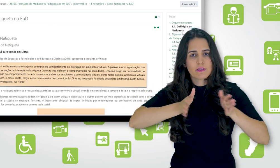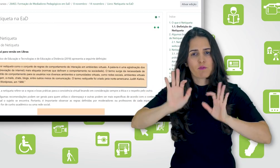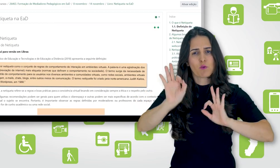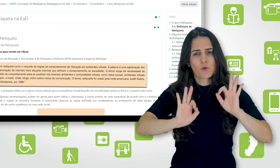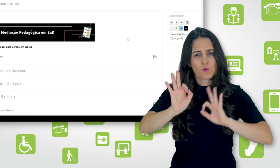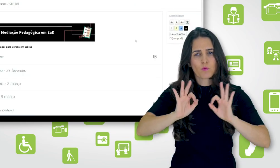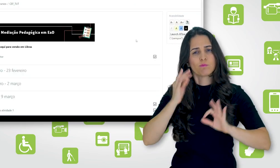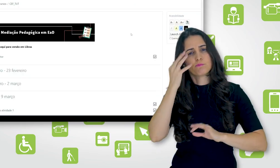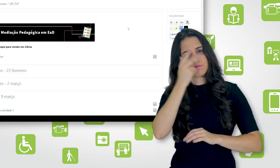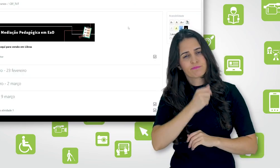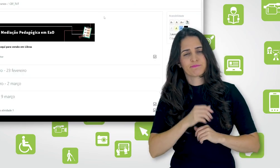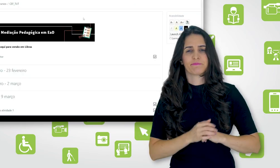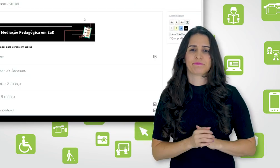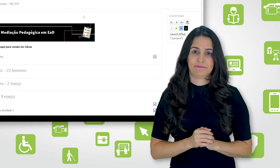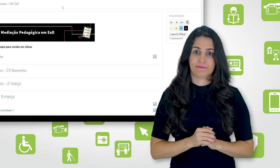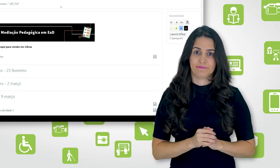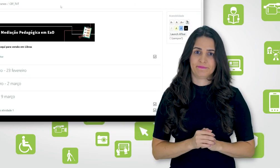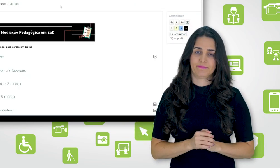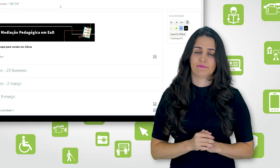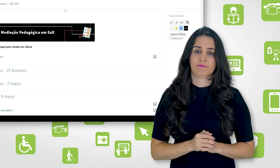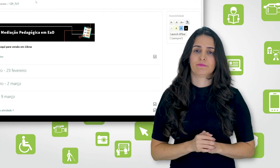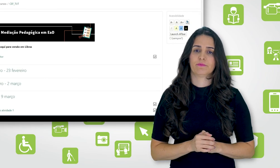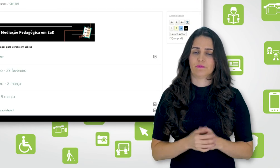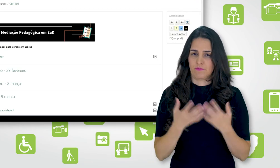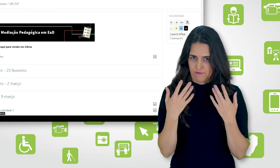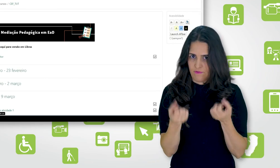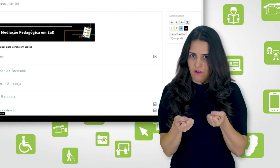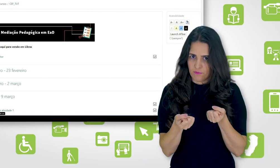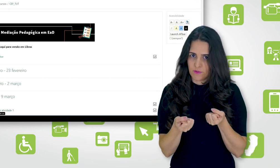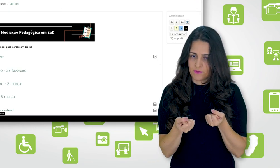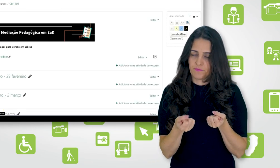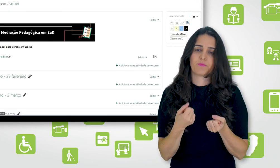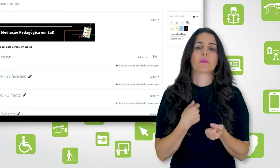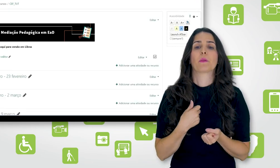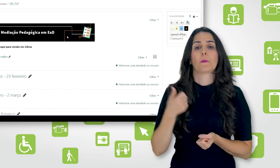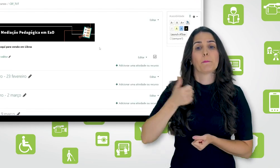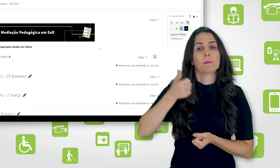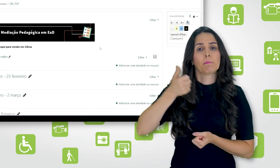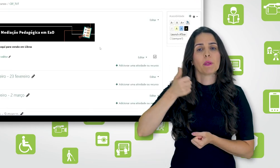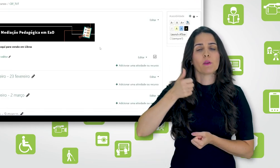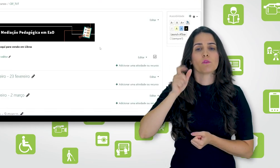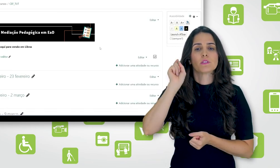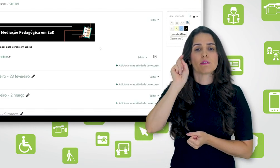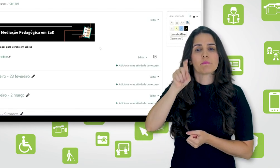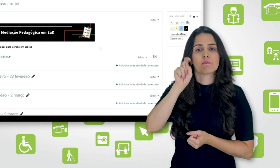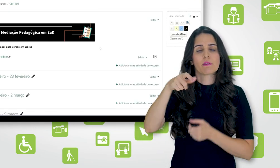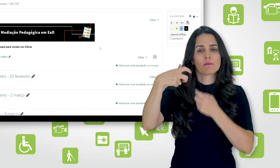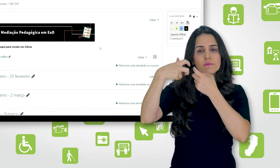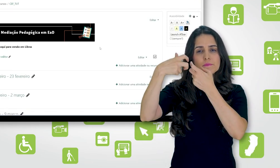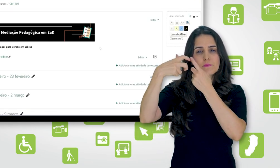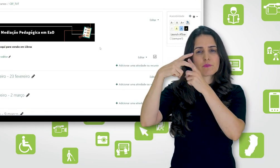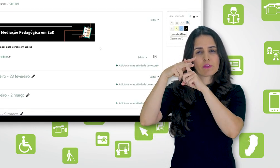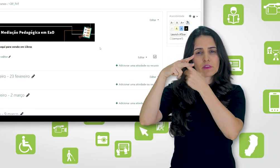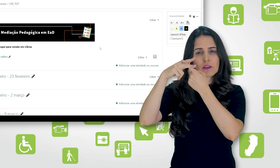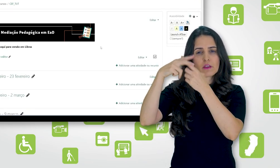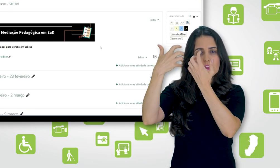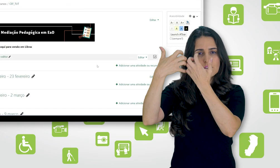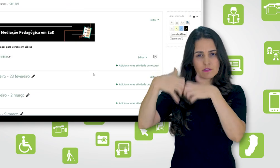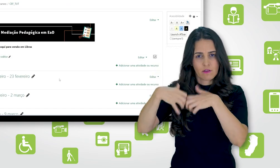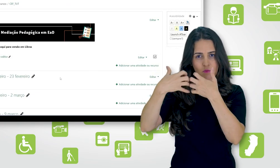organizada Então vamos começar ativando a edição e escolher o local onde nós vamos fazer esse teste eu